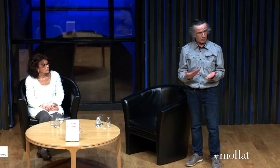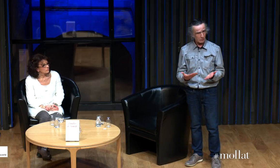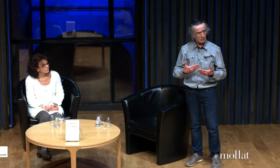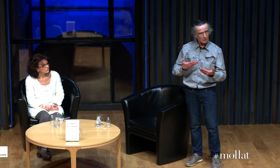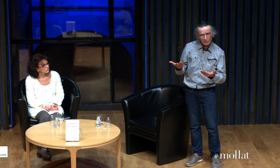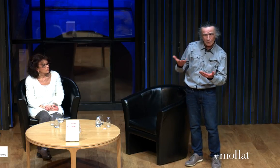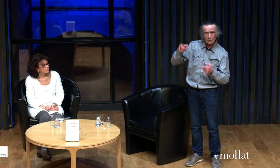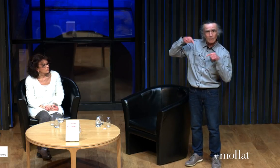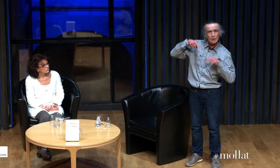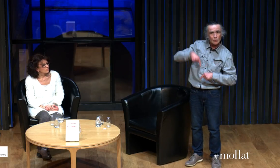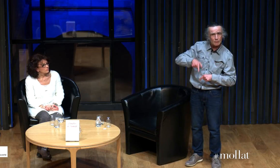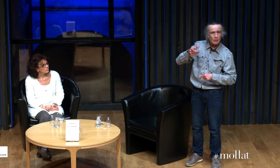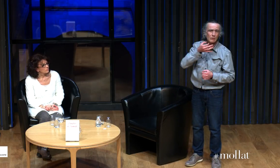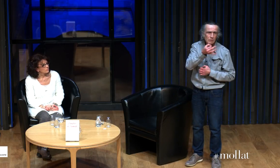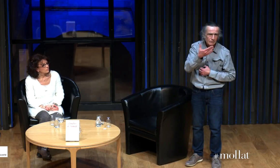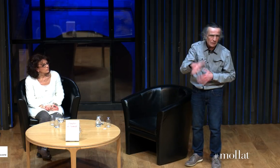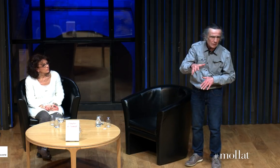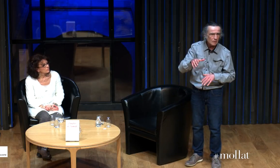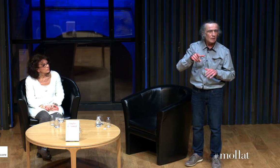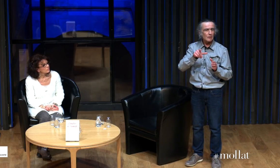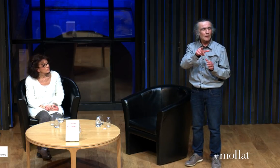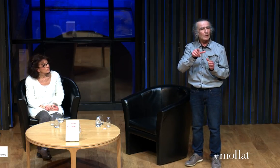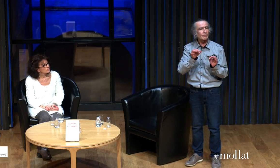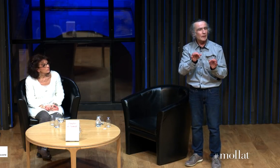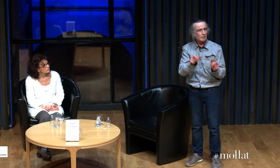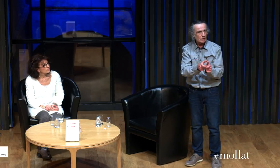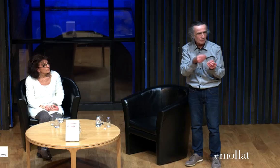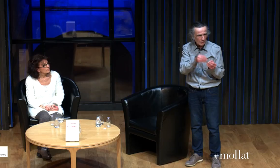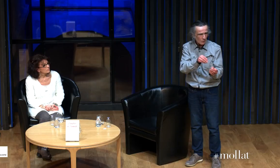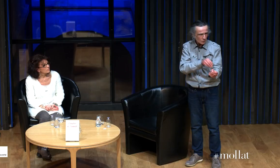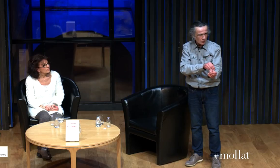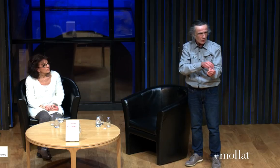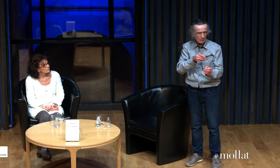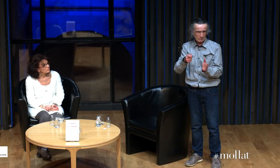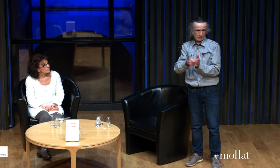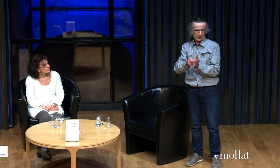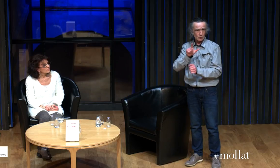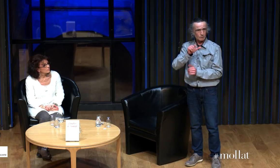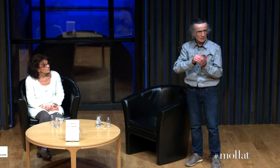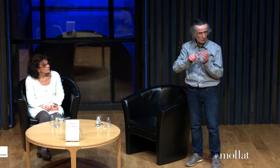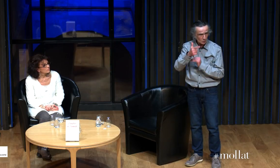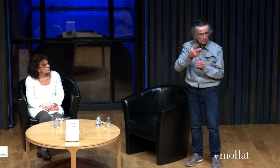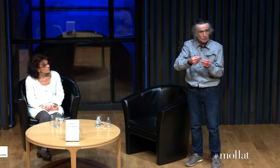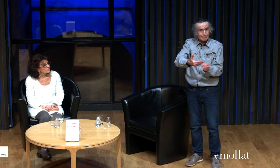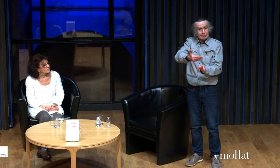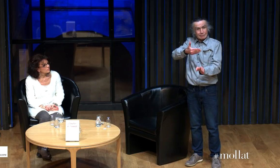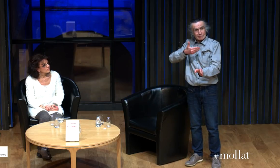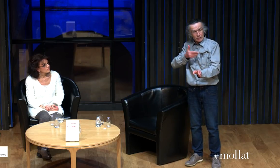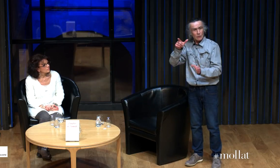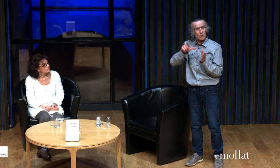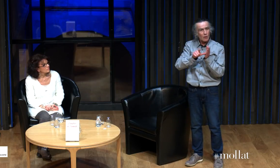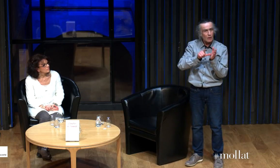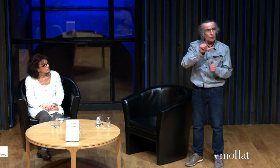réduit. Maintenant encore, ce que l'on peut voir, c'est qu'au sein du gouvernement, ce qu'il faut stipuler aussi, c'est que par rapport au dépistage précoce,